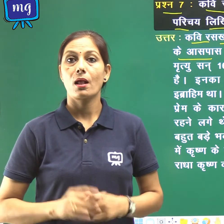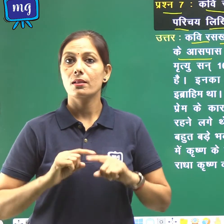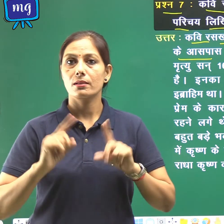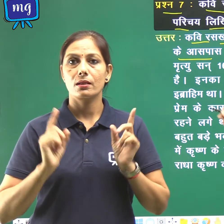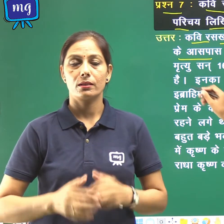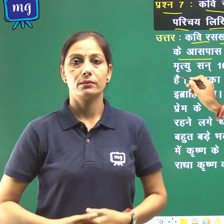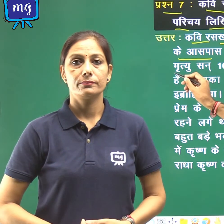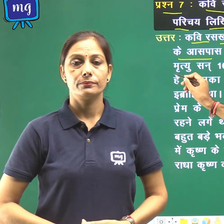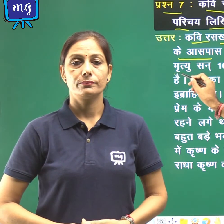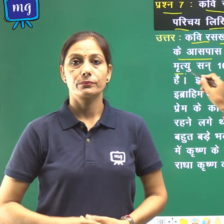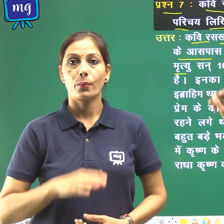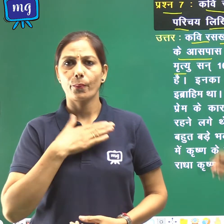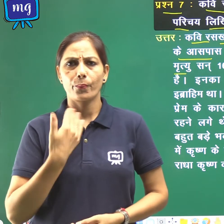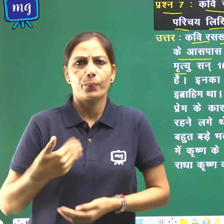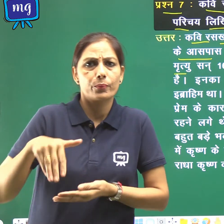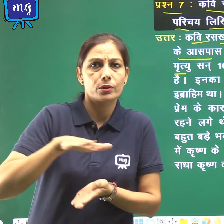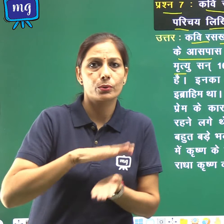तथा मृत्यु